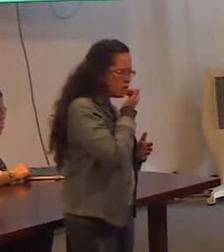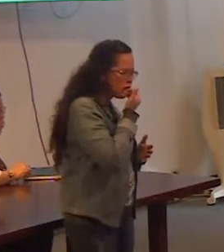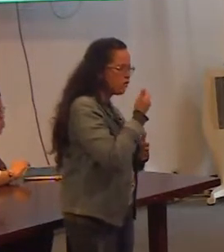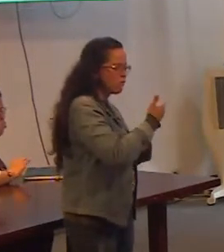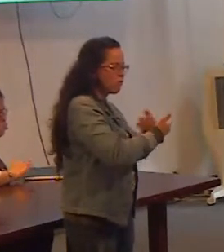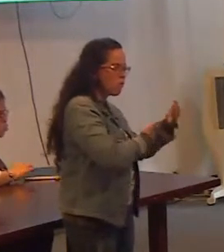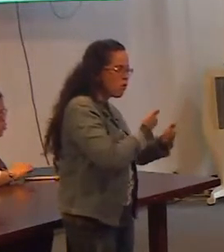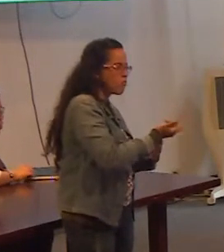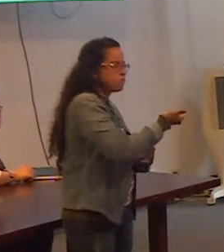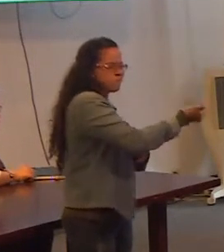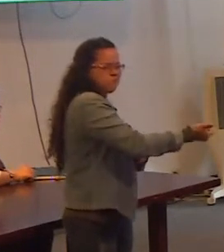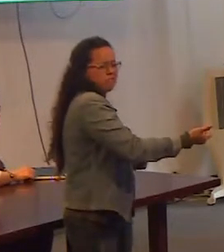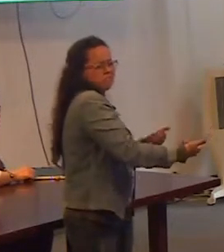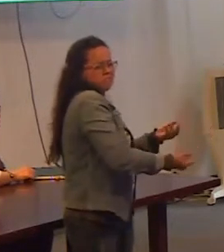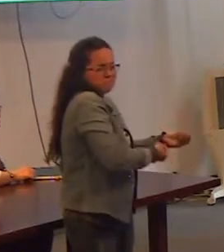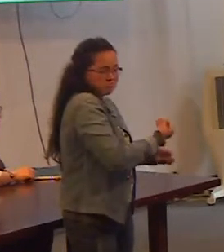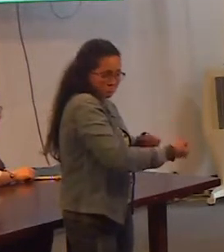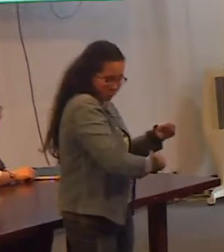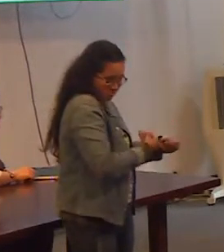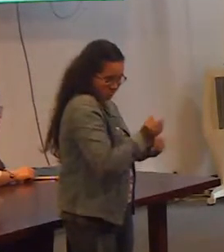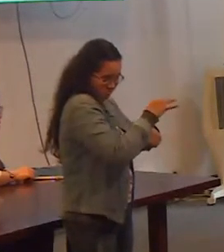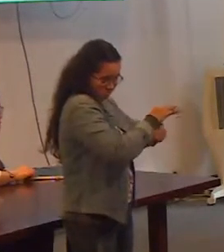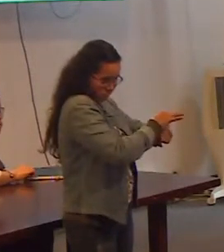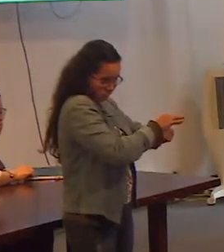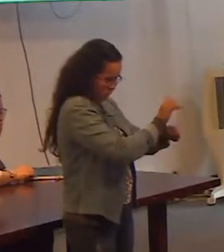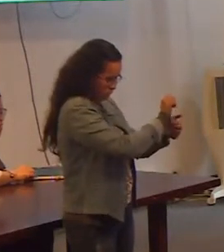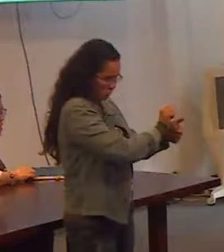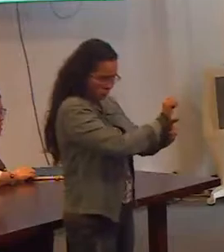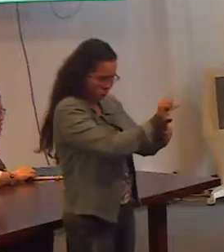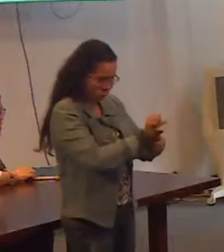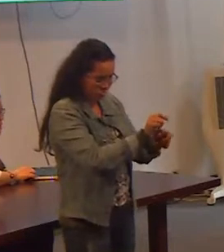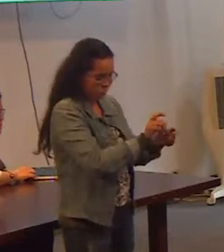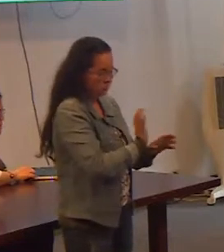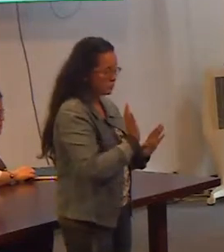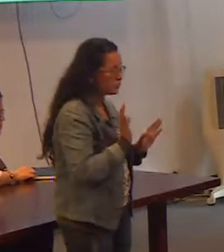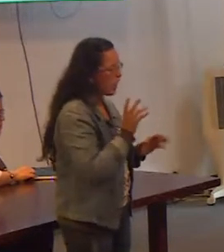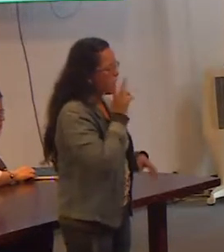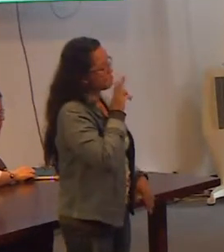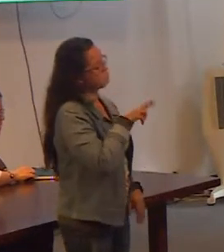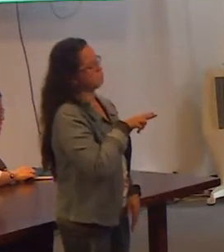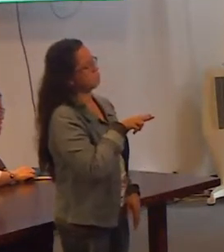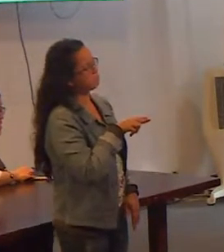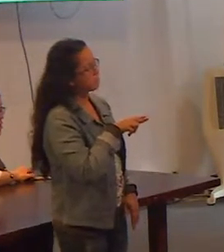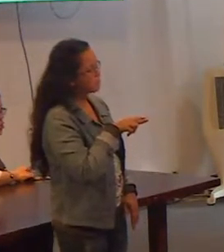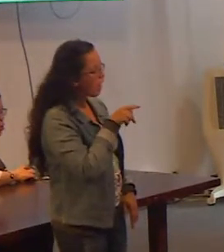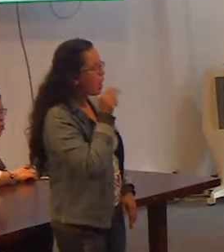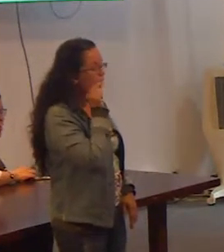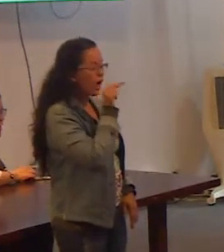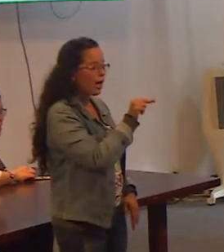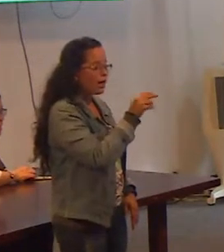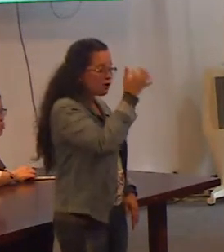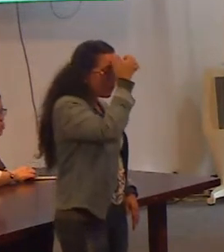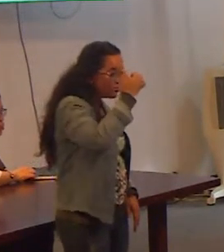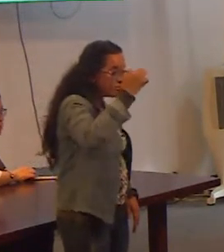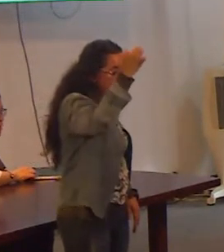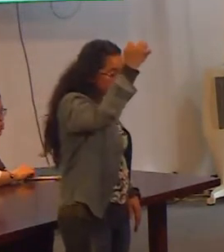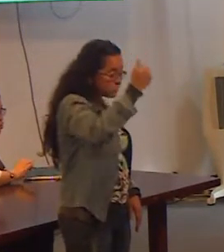los procesos que se llevaban a cabo en estas. Entonces nos dábamos cuenta que los profesionales de una u otra